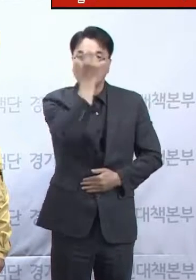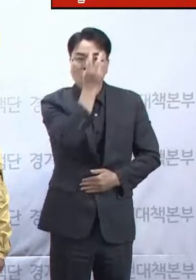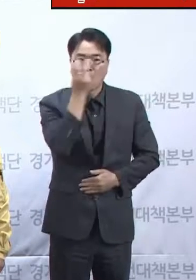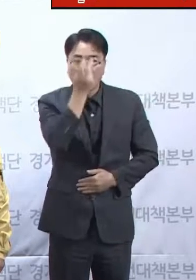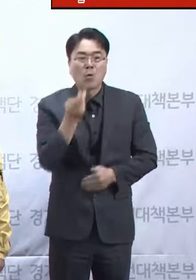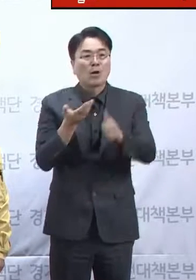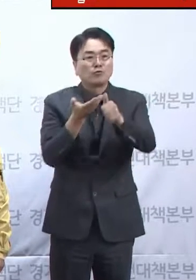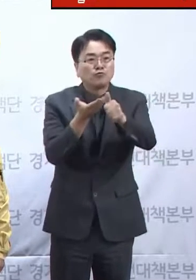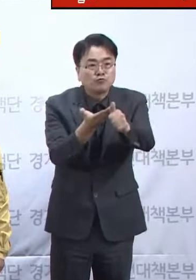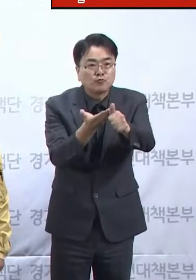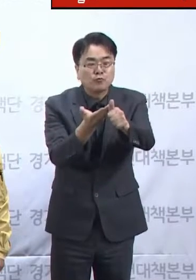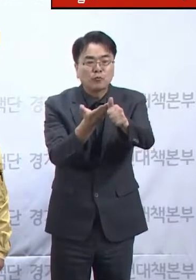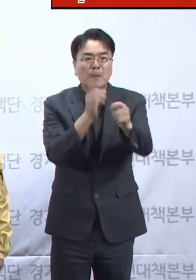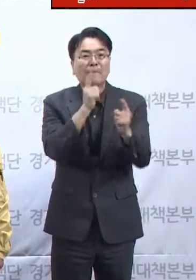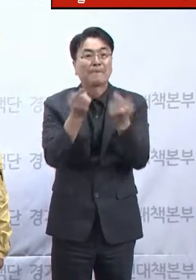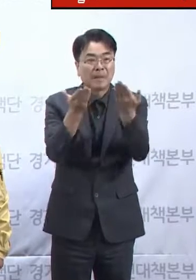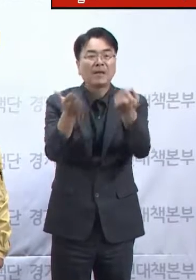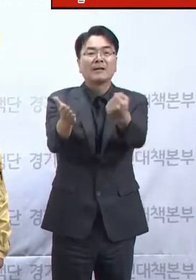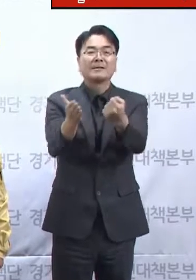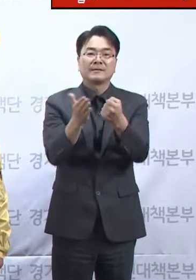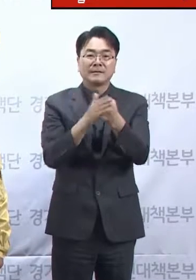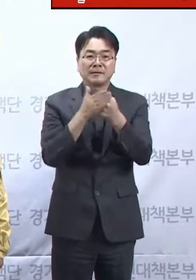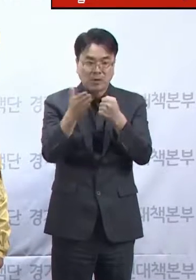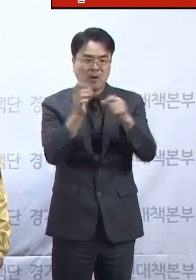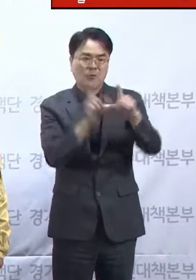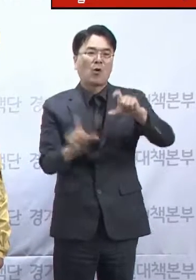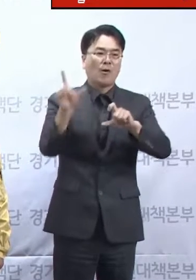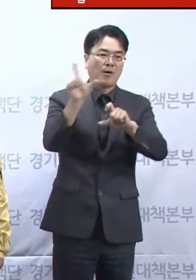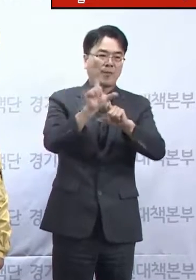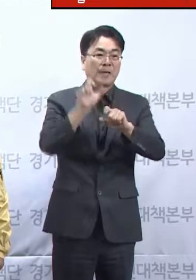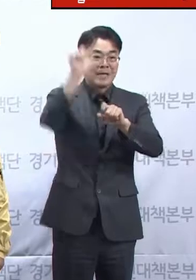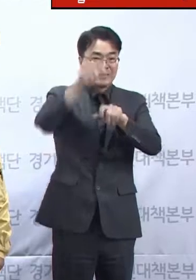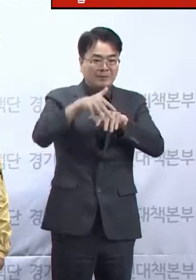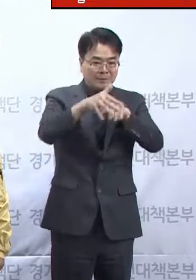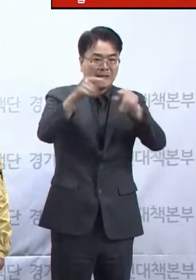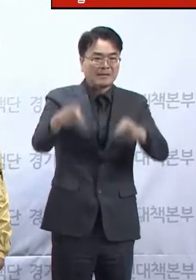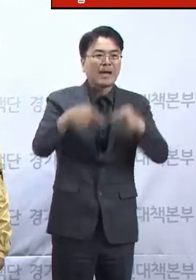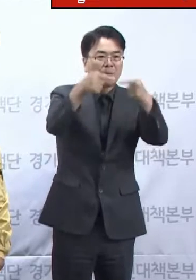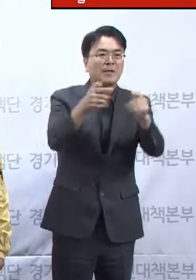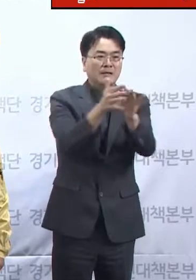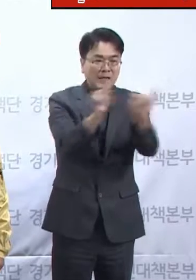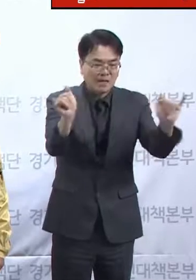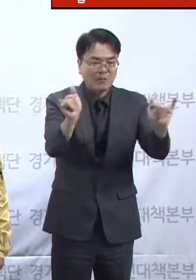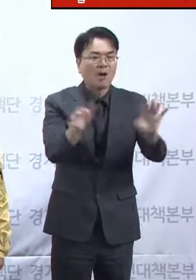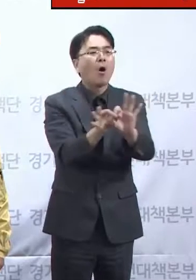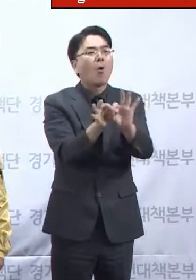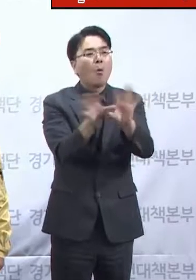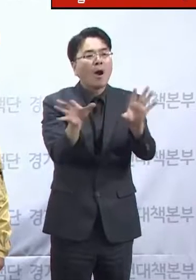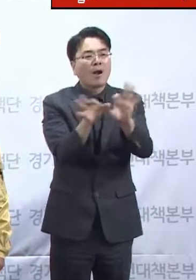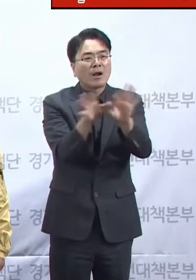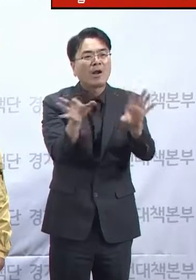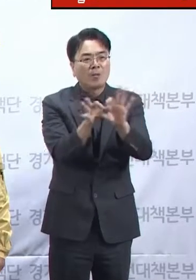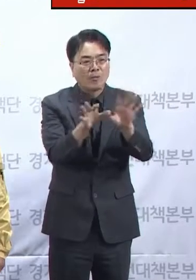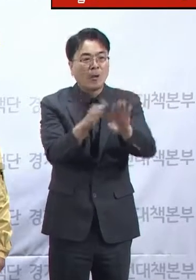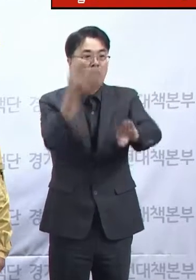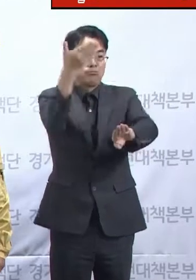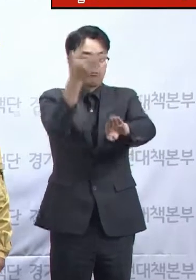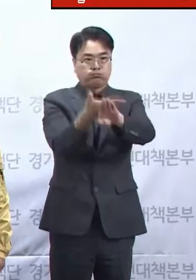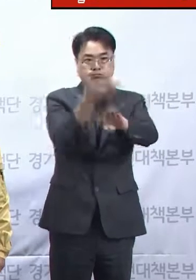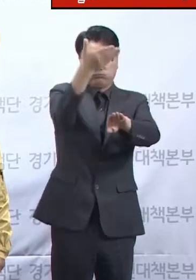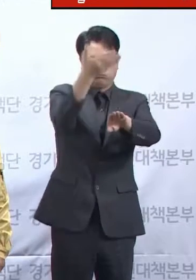점 말씀드리고 집회 참여하신 분들도 집회 참여와 무관하게 해당 지역에 다른 일로